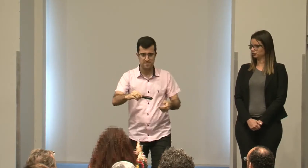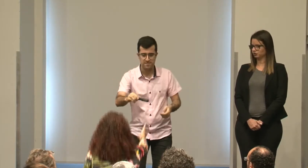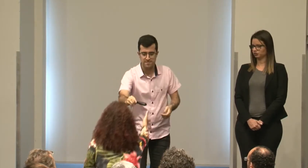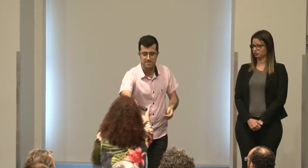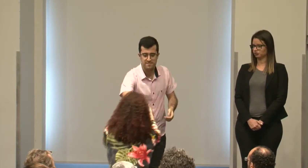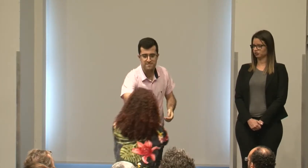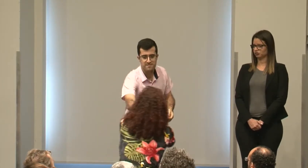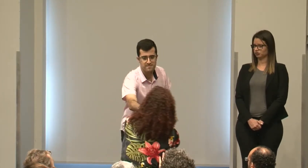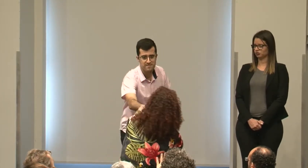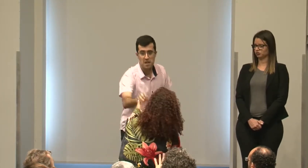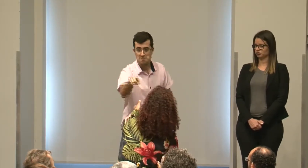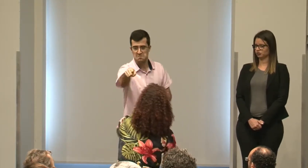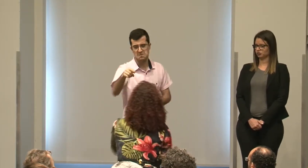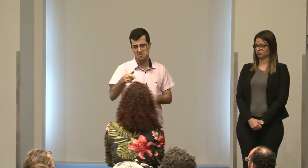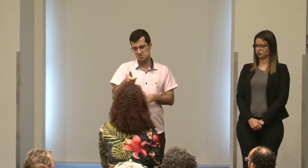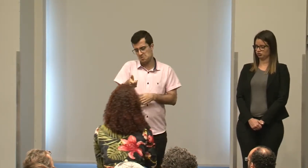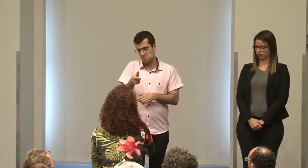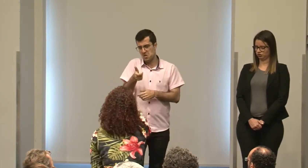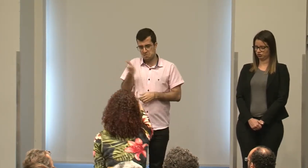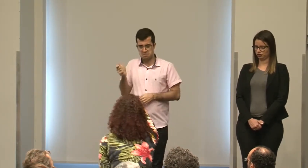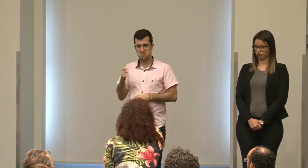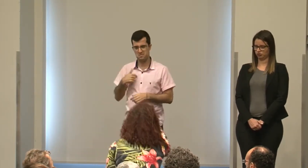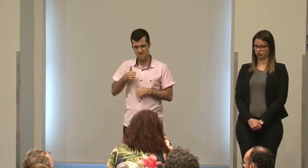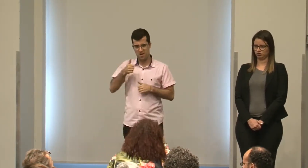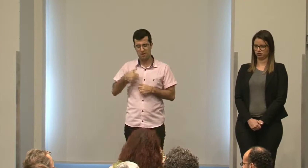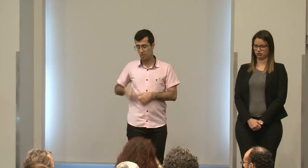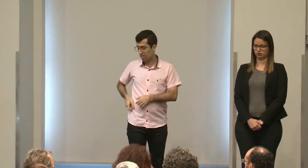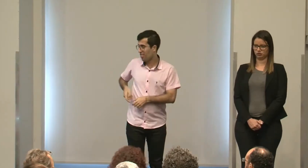Alguém pode passar para mim, por favor?